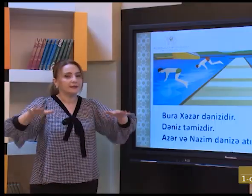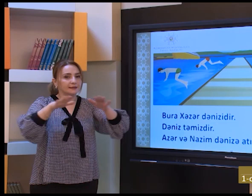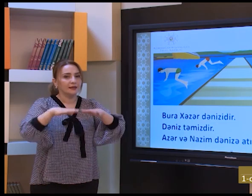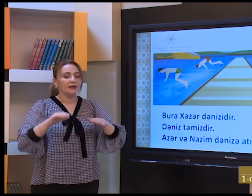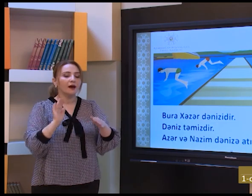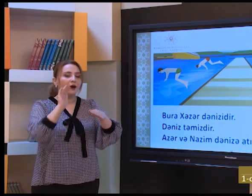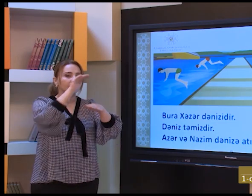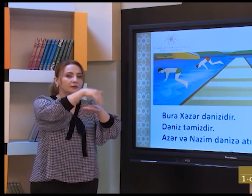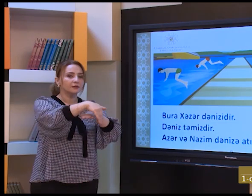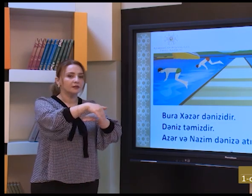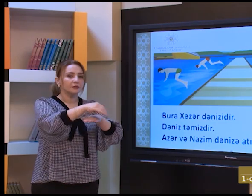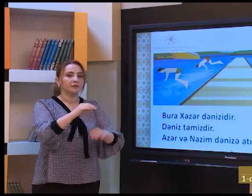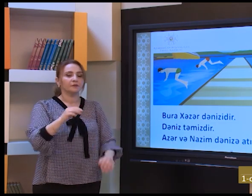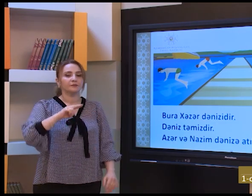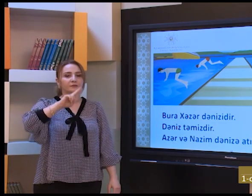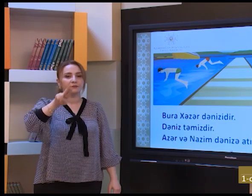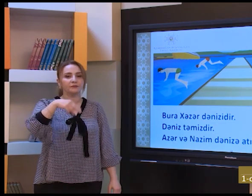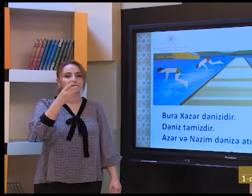dənizə atılırlar.